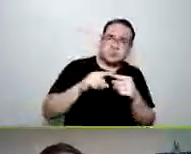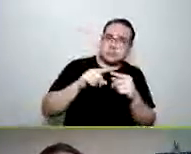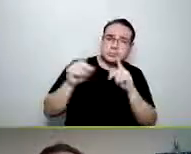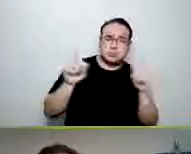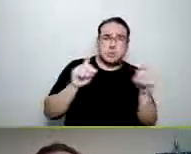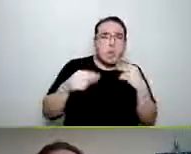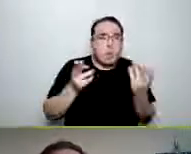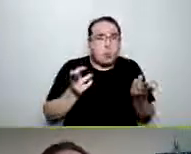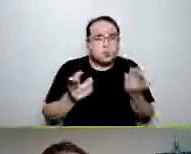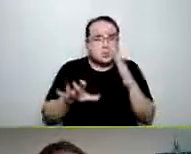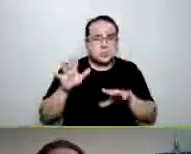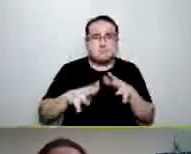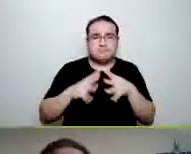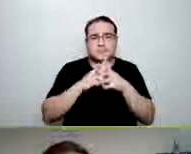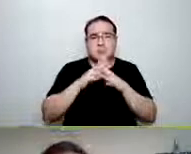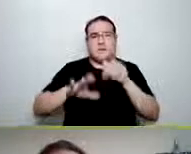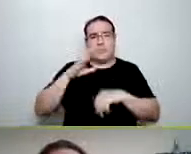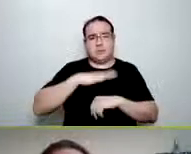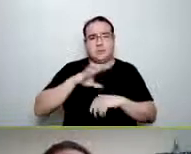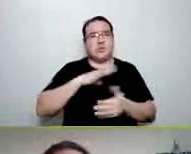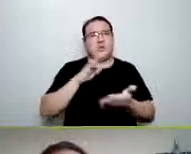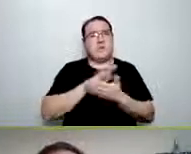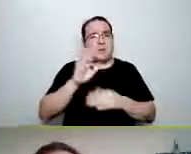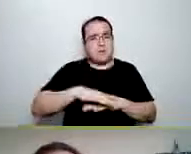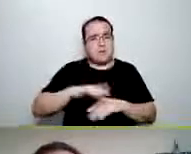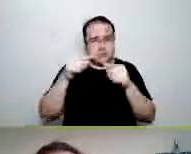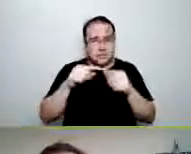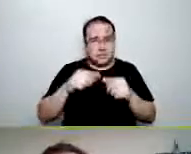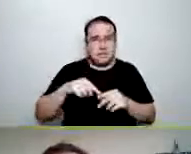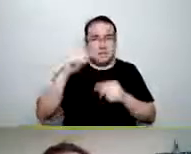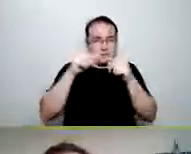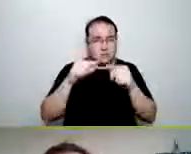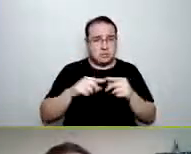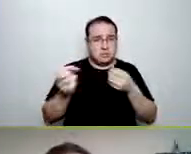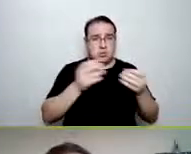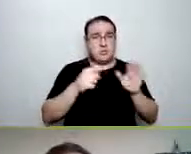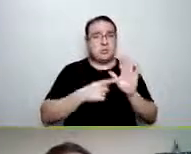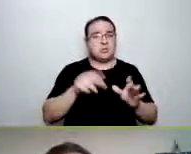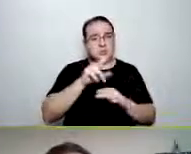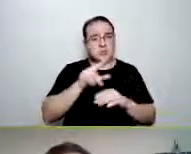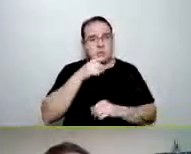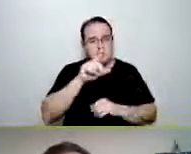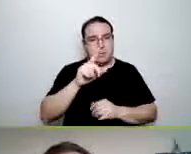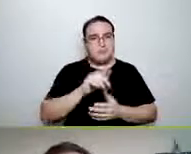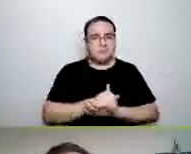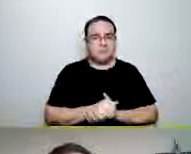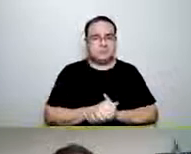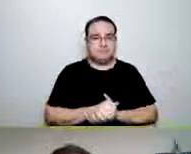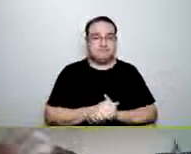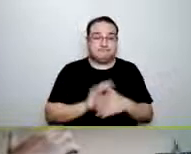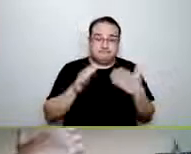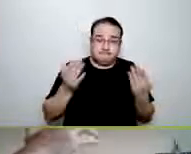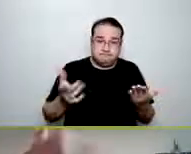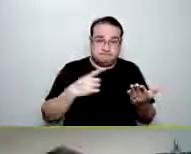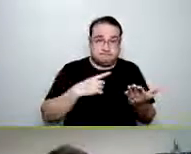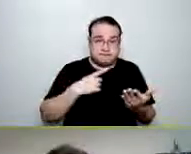eu uso? E muitas vezes o português entra em cada vez mais domínios novos de uso da língua. E aí